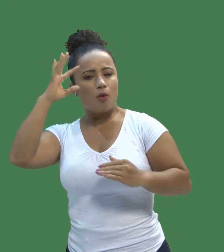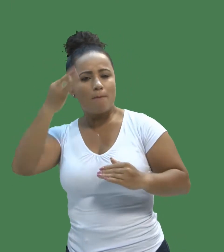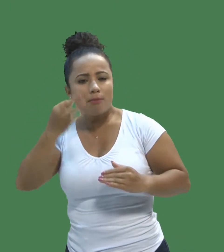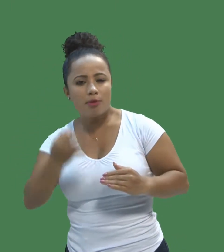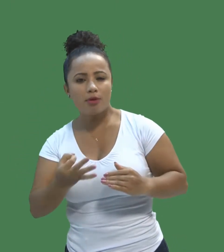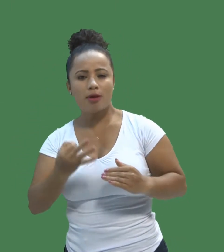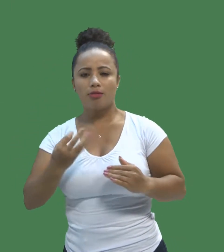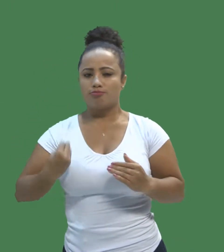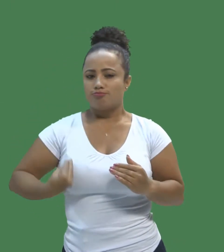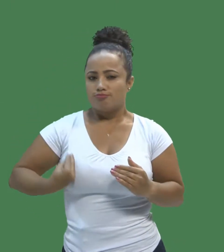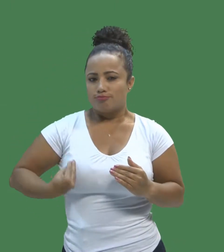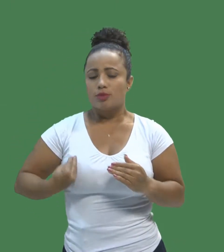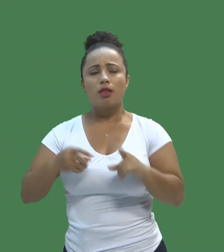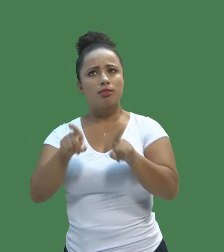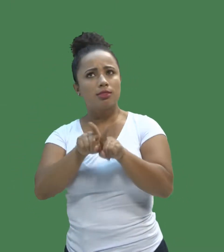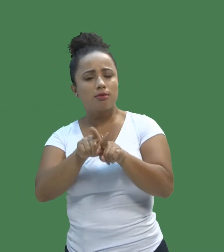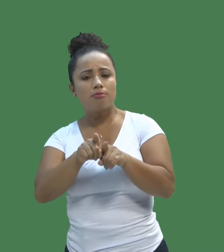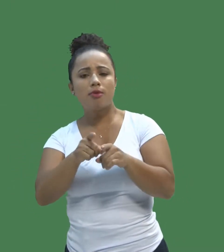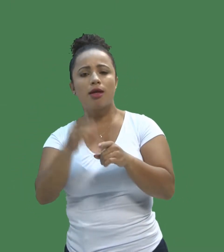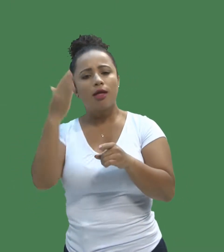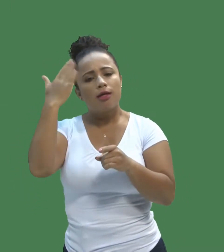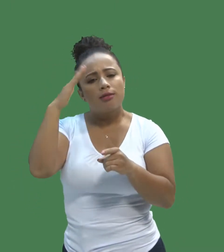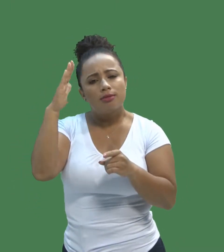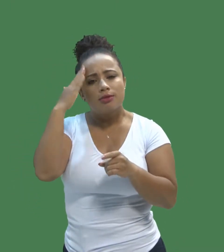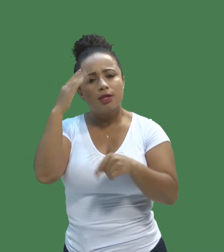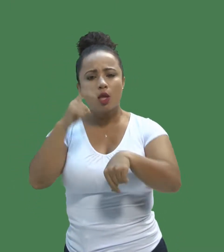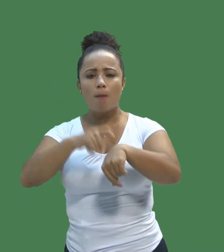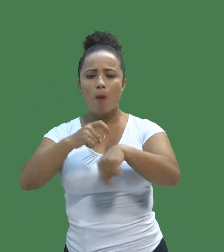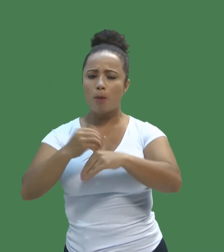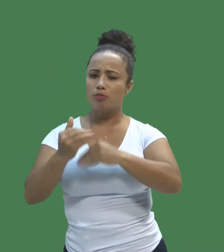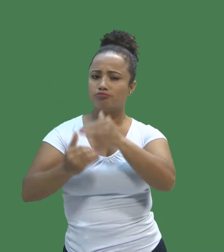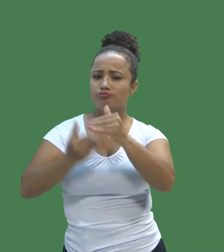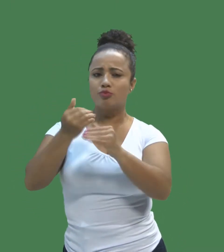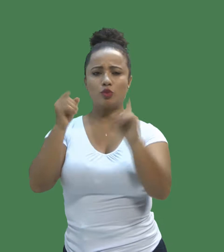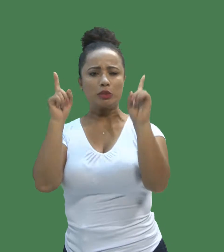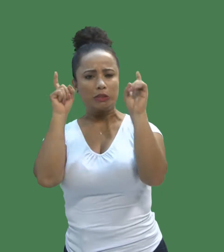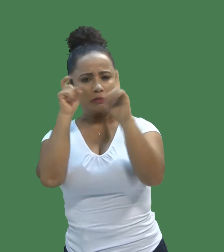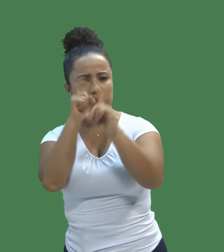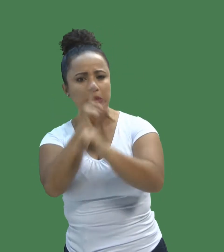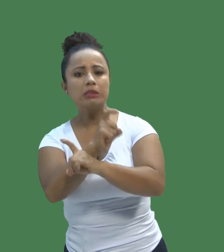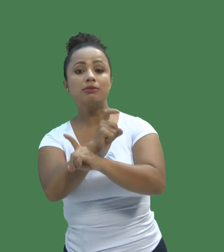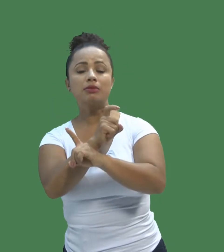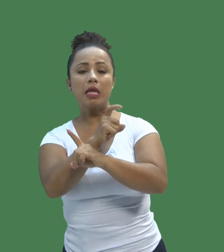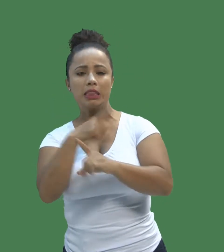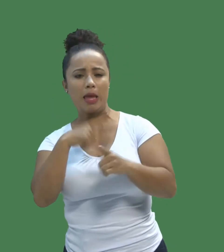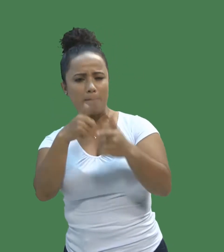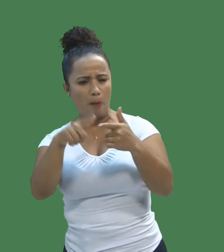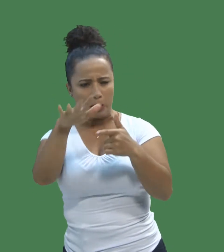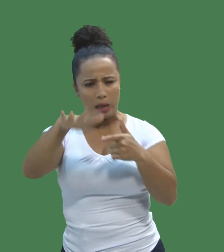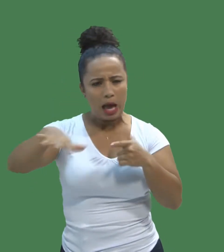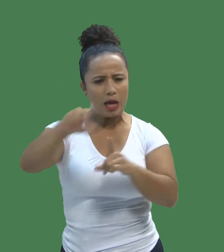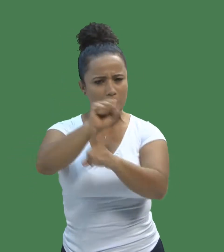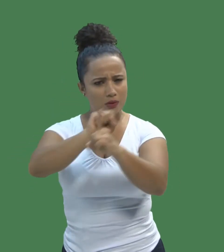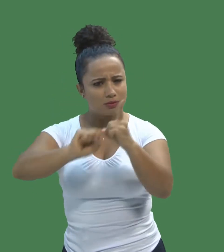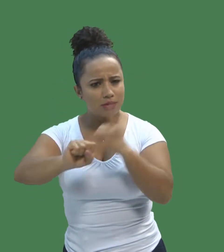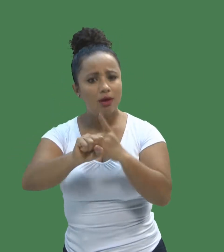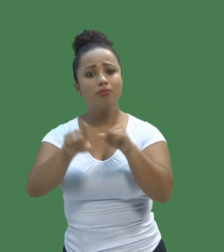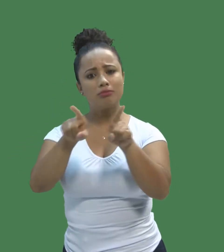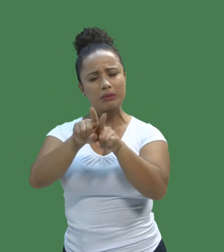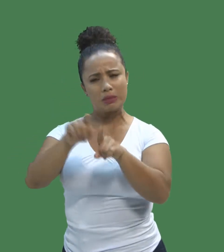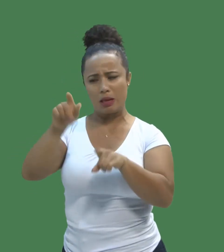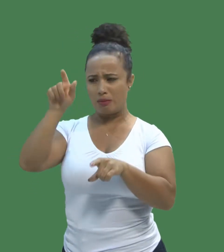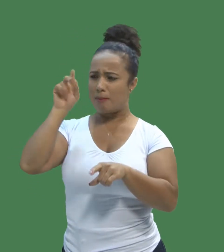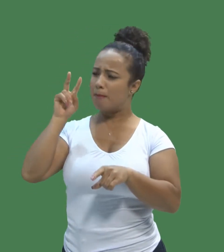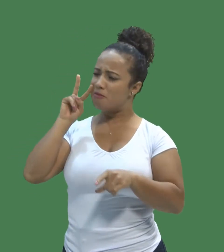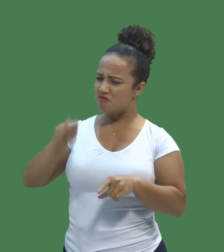dificuldades resultantes dos problemas sociais, tais como o racismo, a violência contra a mulher, o